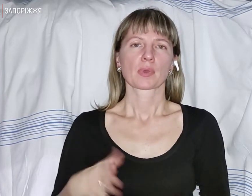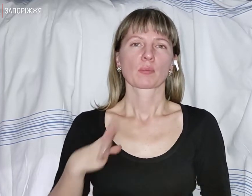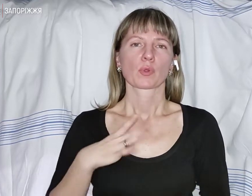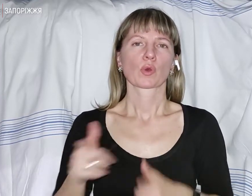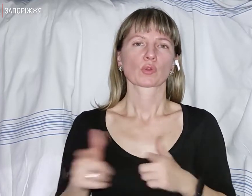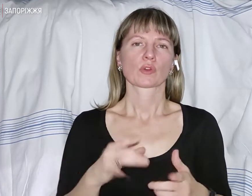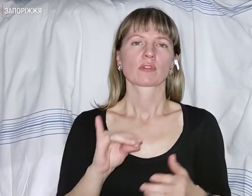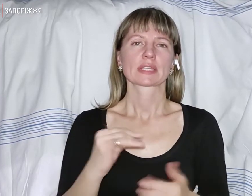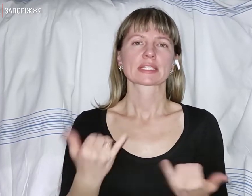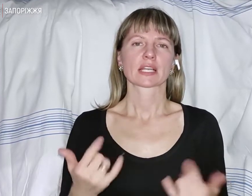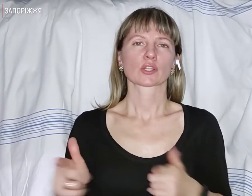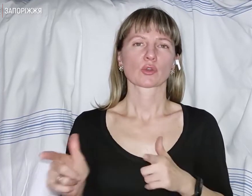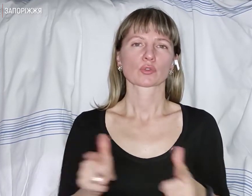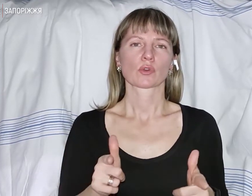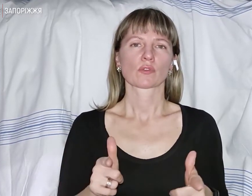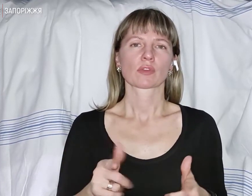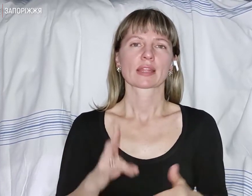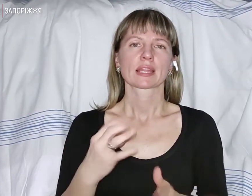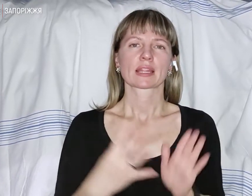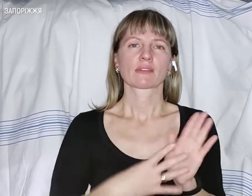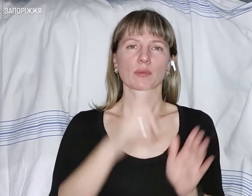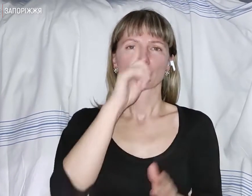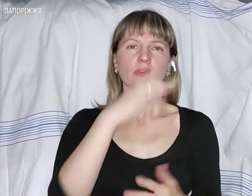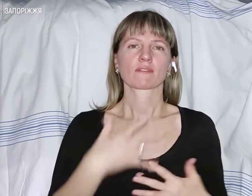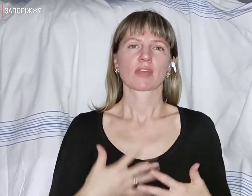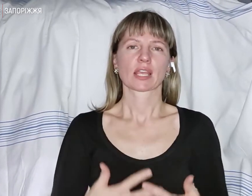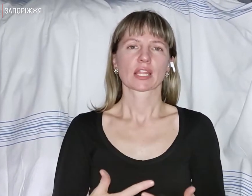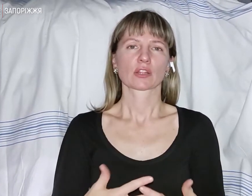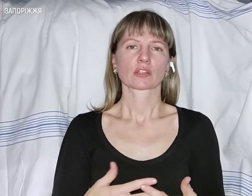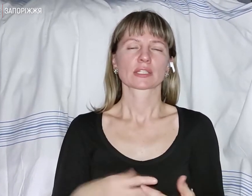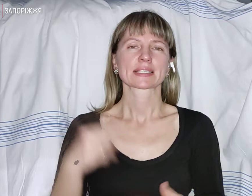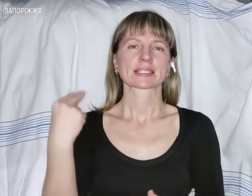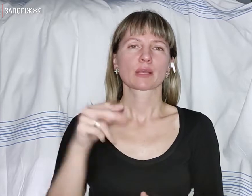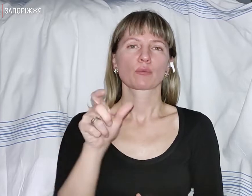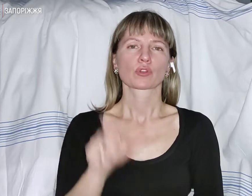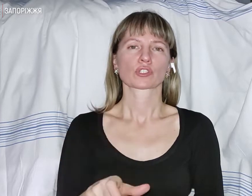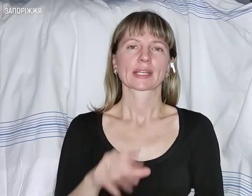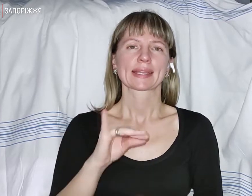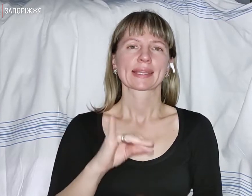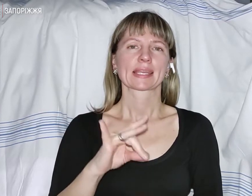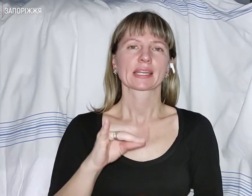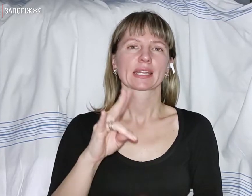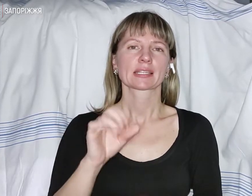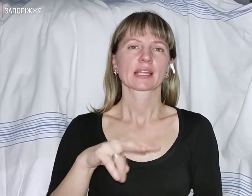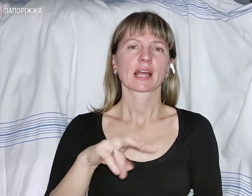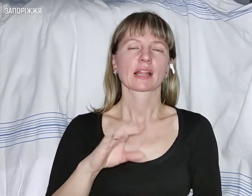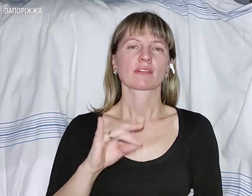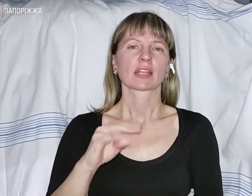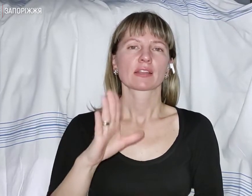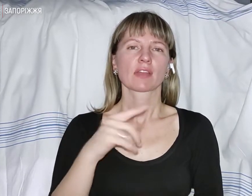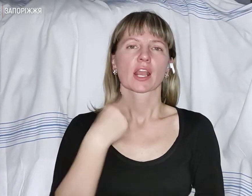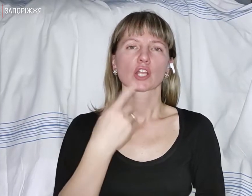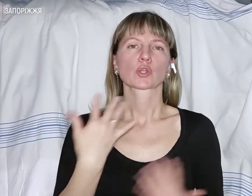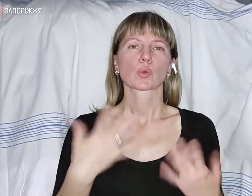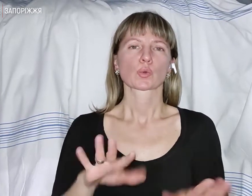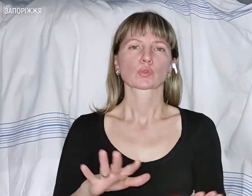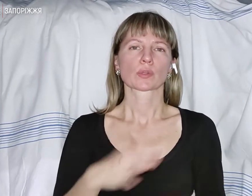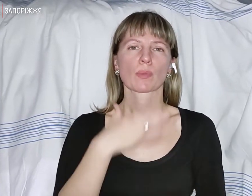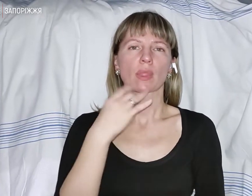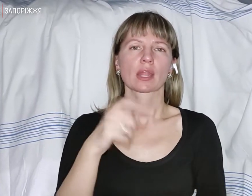Садись. О, Господи, уже там с теми болтиками. Там может, знаете, какая-то наша усы, потому что еще одна. Да, да, это такое тоже. И так, у